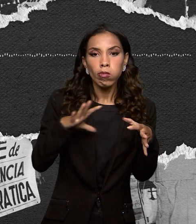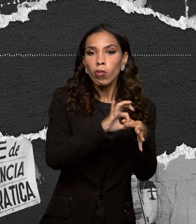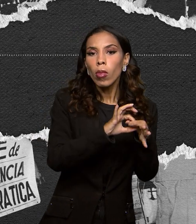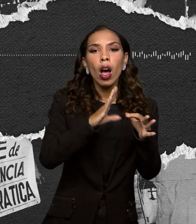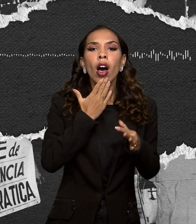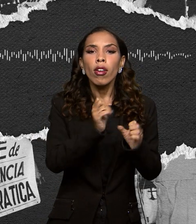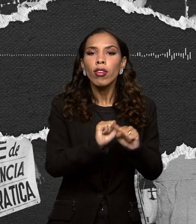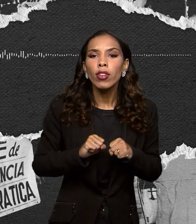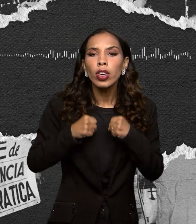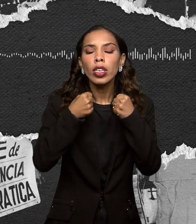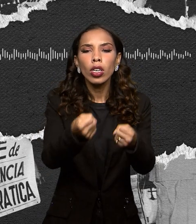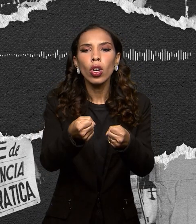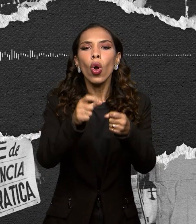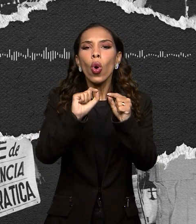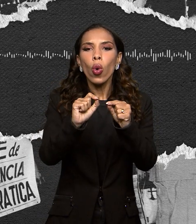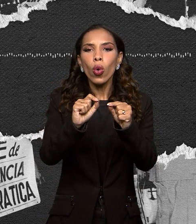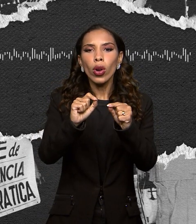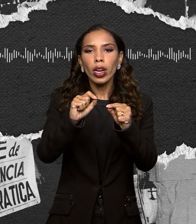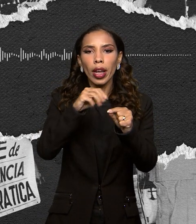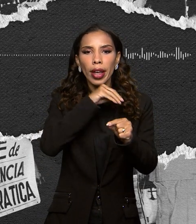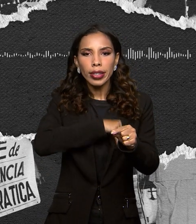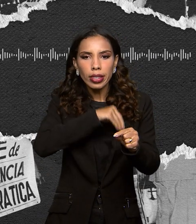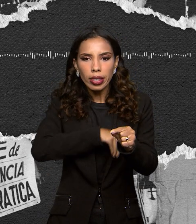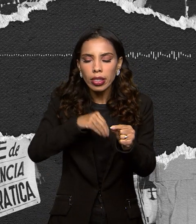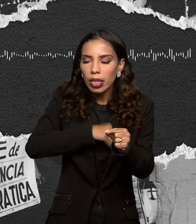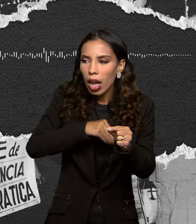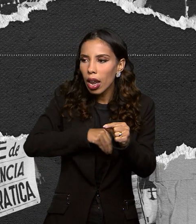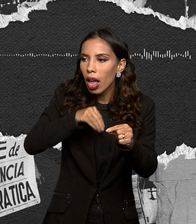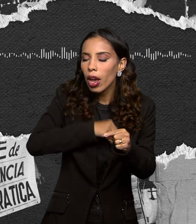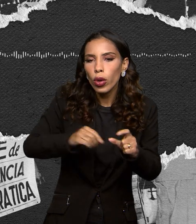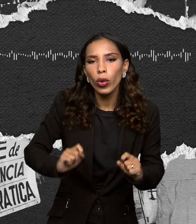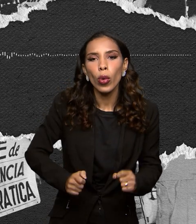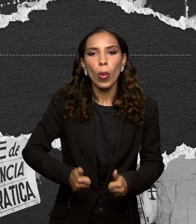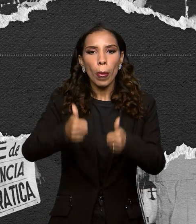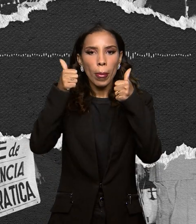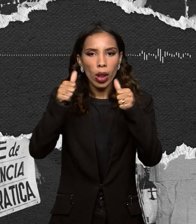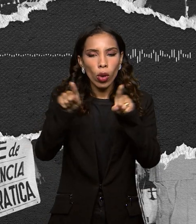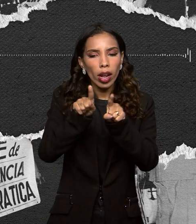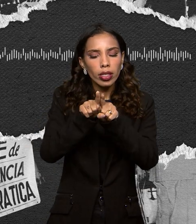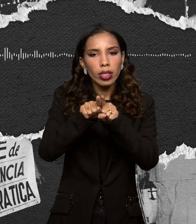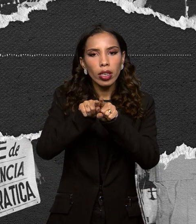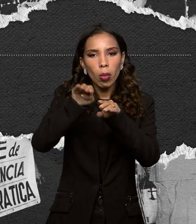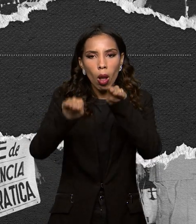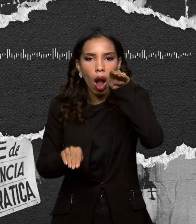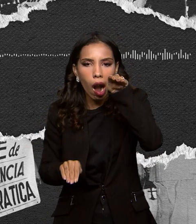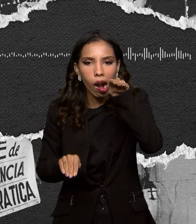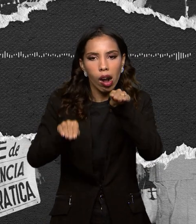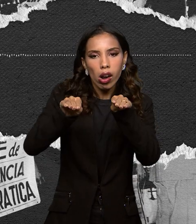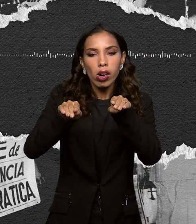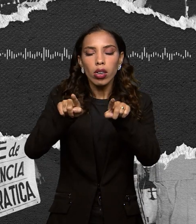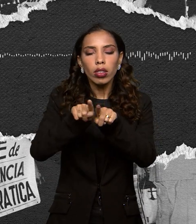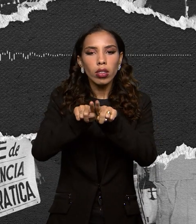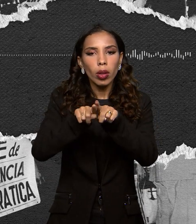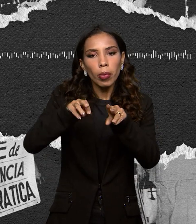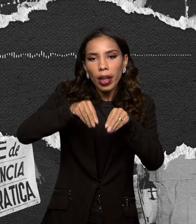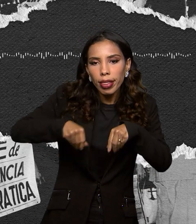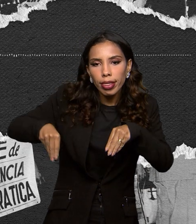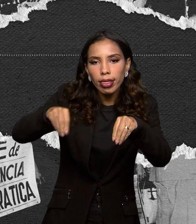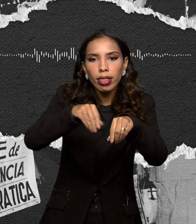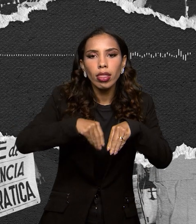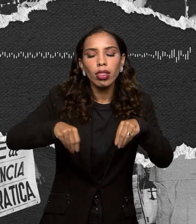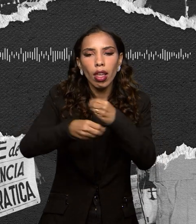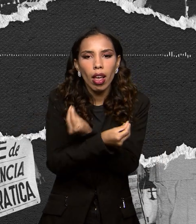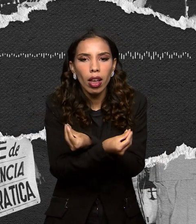de distribuir um pouco de renda, era a favor de melhorar salários, direitos dos trabalhadores, de distribuir terras. Tinha uma visão mais nacionalista, né,